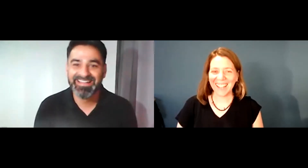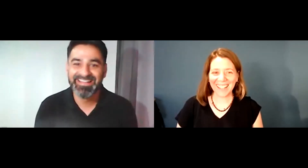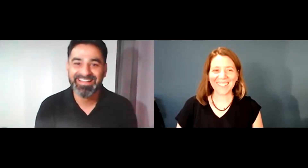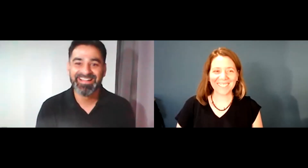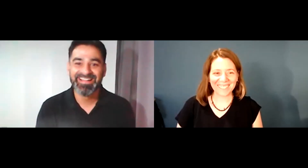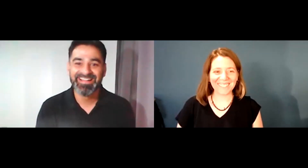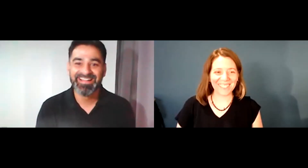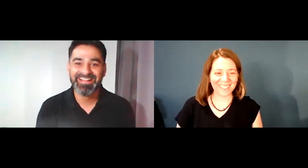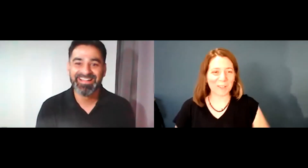Muy bien.